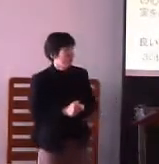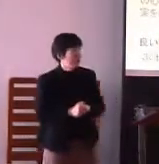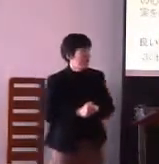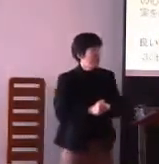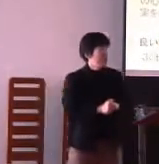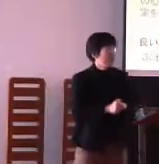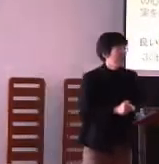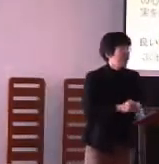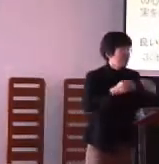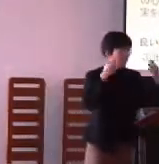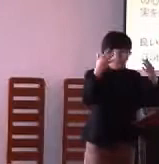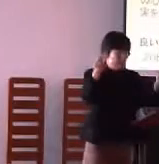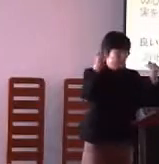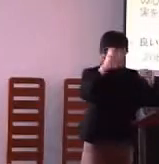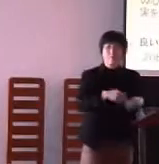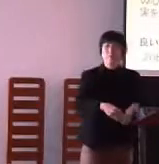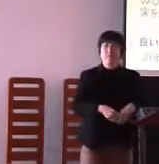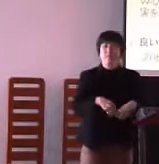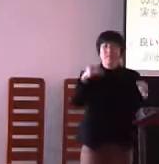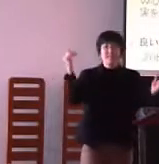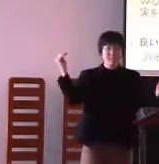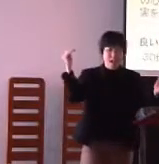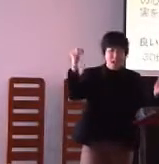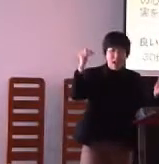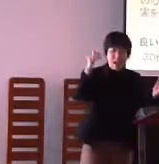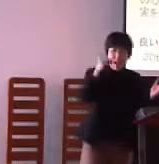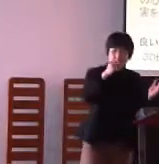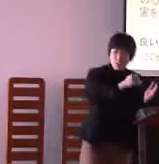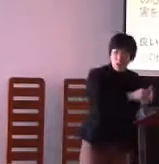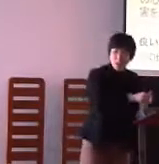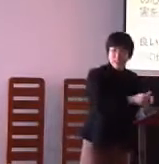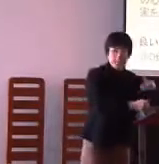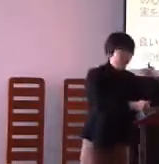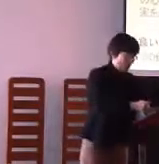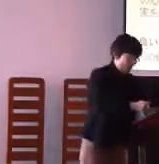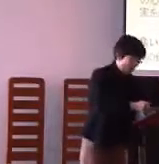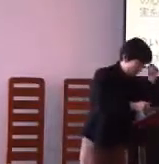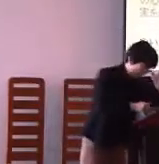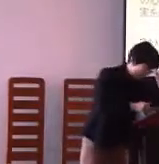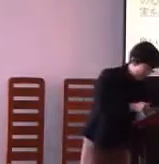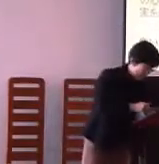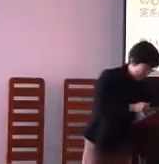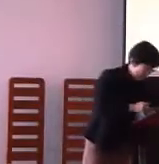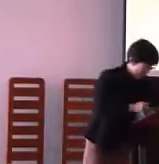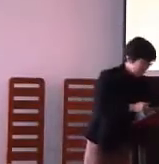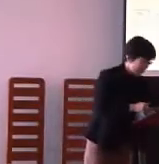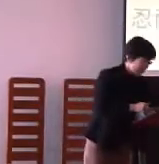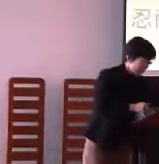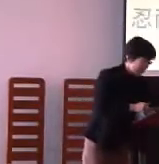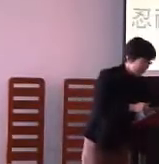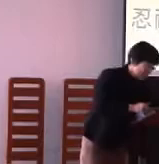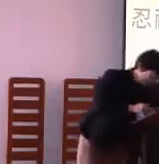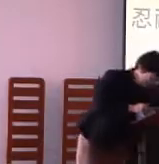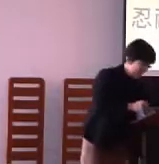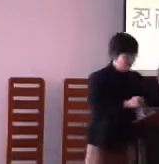とうございました。素直な心で御言葉を聞き、よく守り忍耐